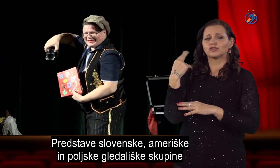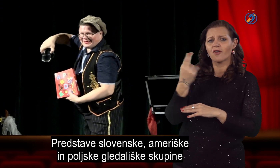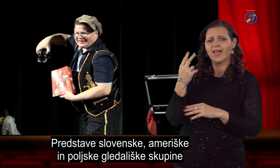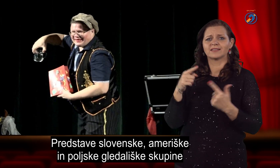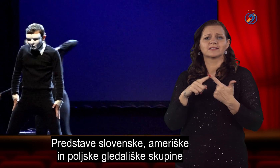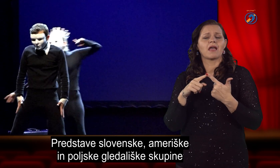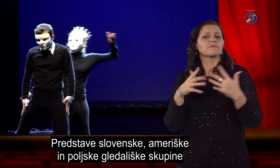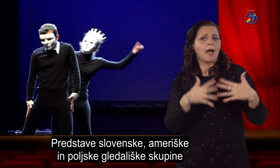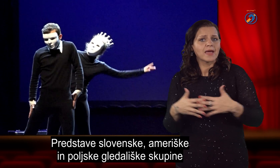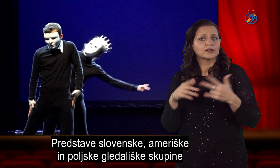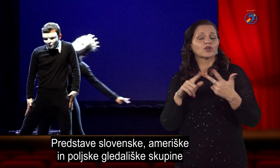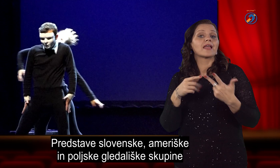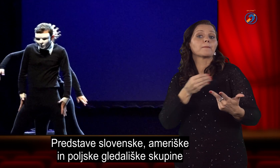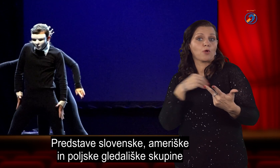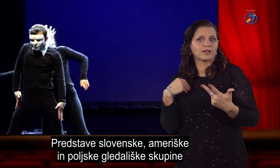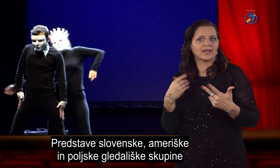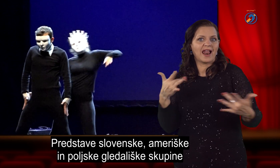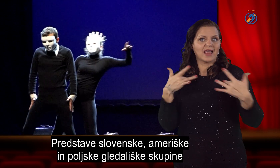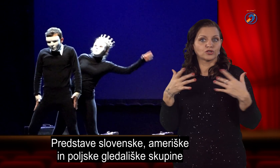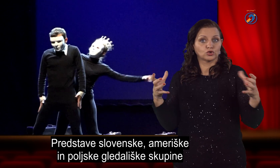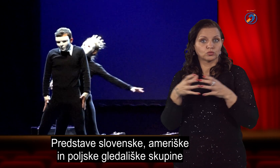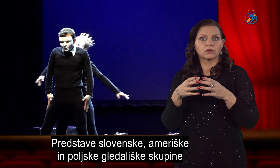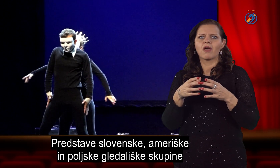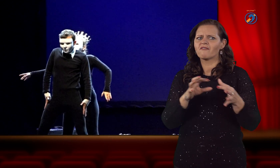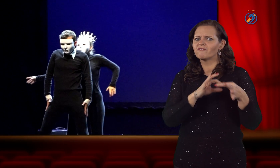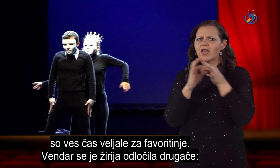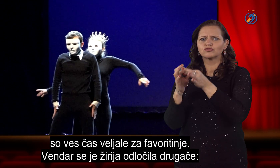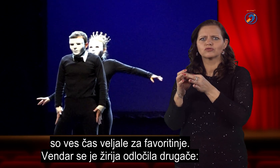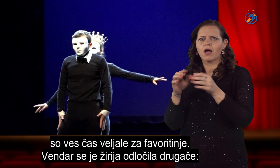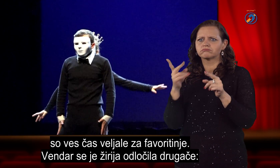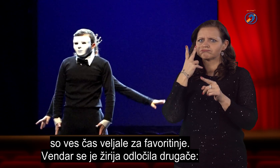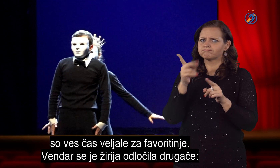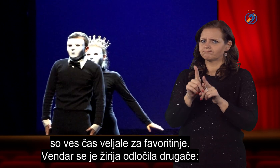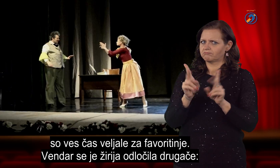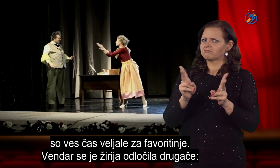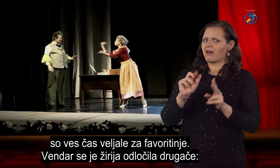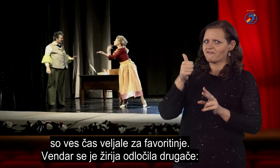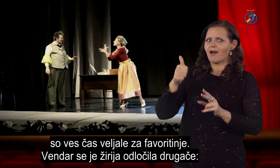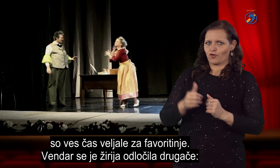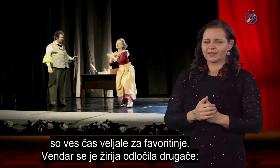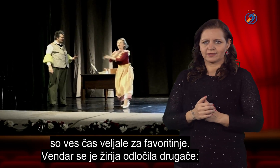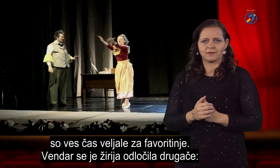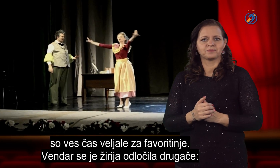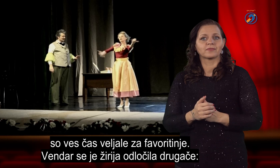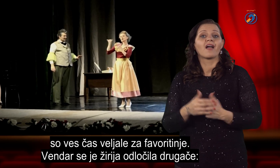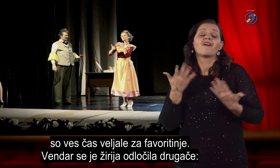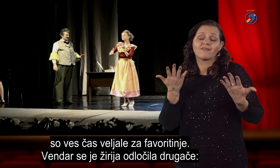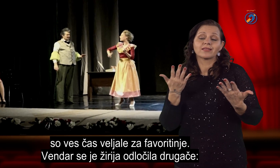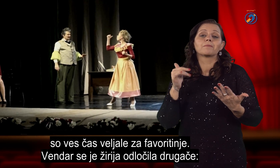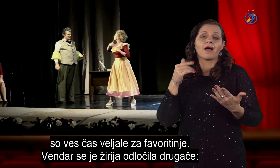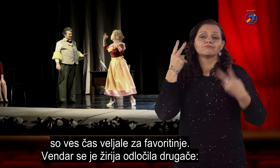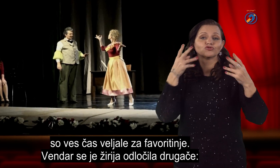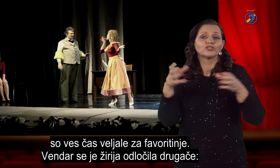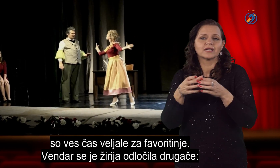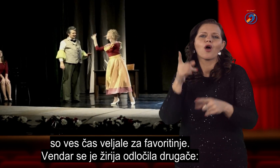Predstave slovenske, ameriške in poljske gledališke skupine so ves čas veljale za favoritinje.